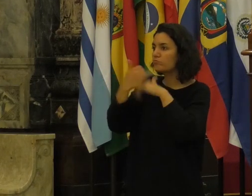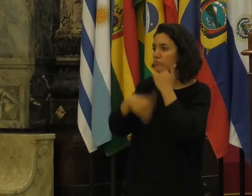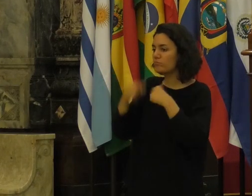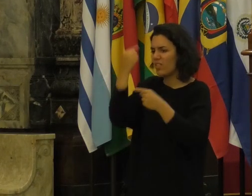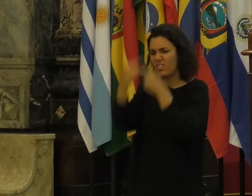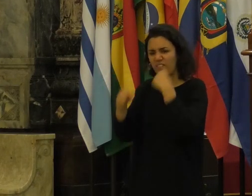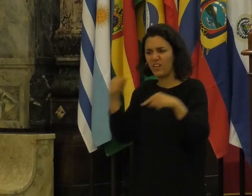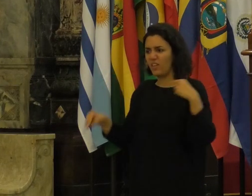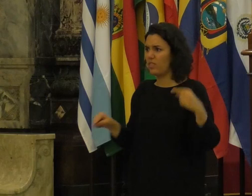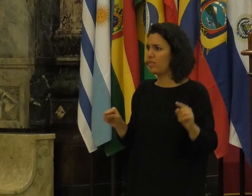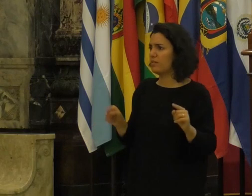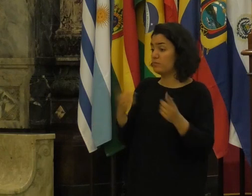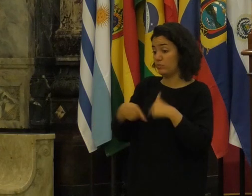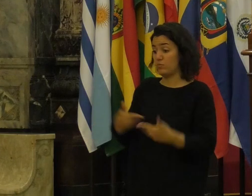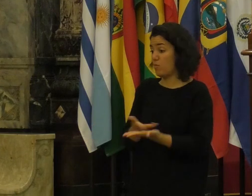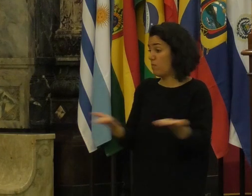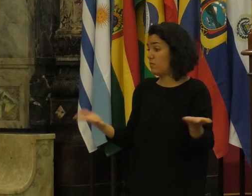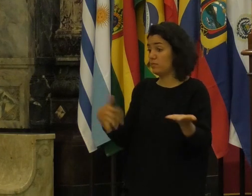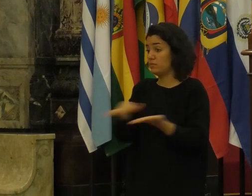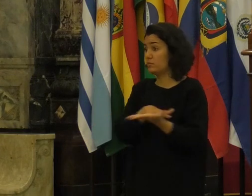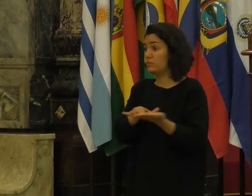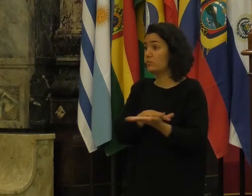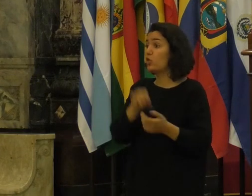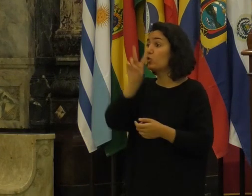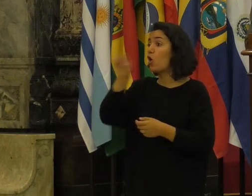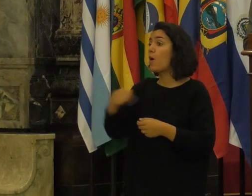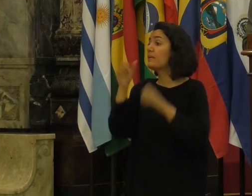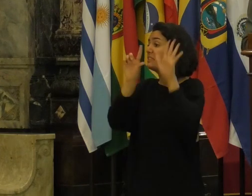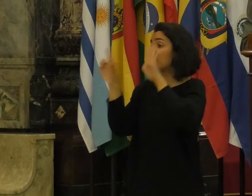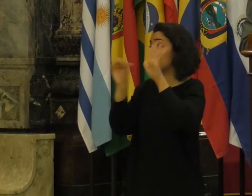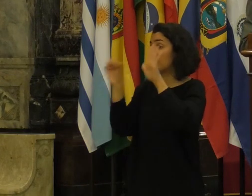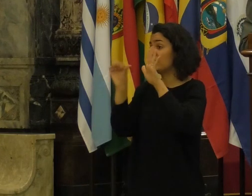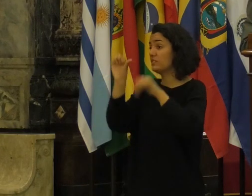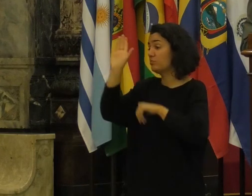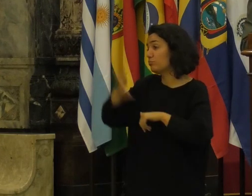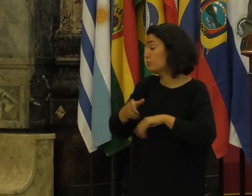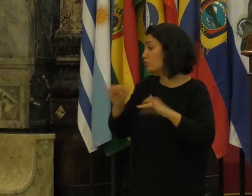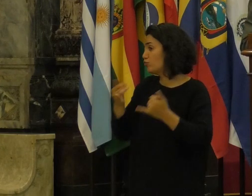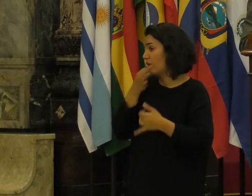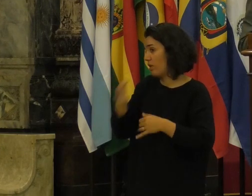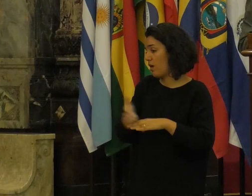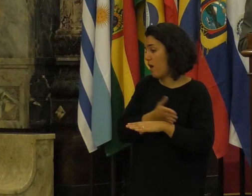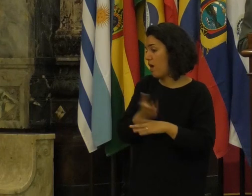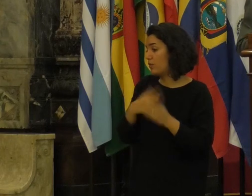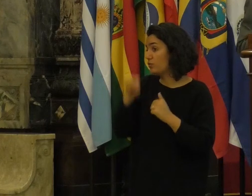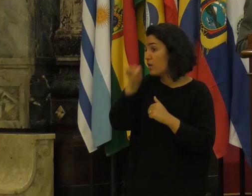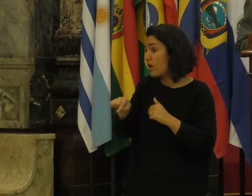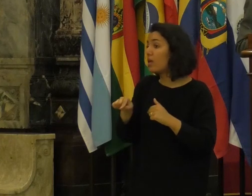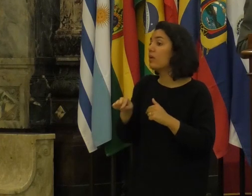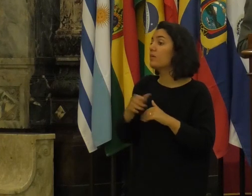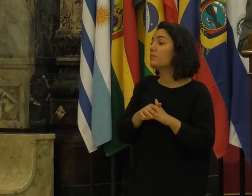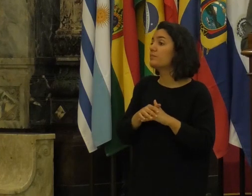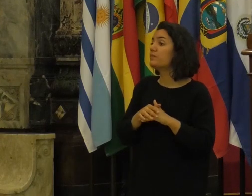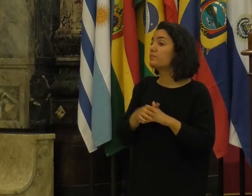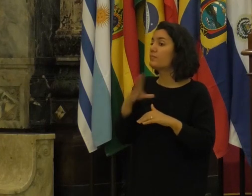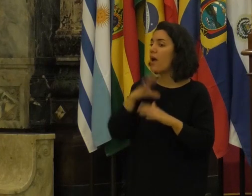es variable. Buscamos la situación, Uruguay alcanzó el 266, ya lo creo. Y aquí entonces ponemos esto